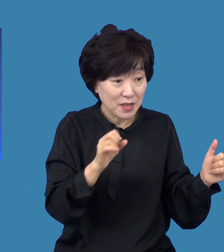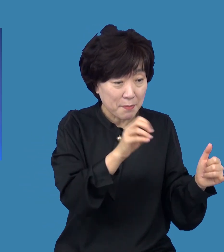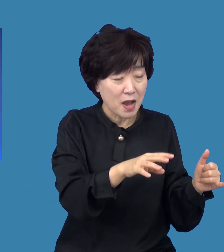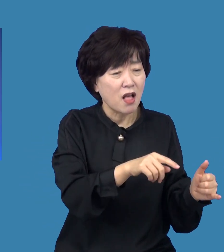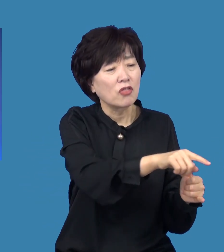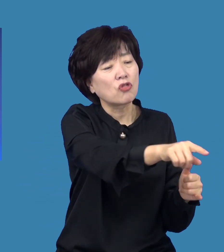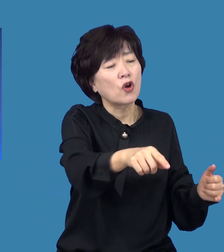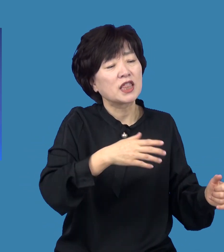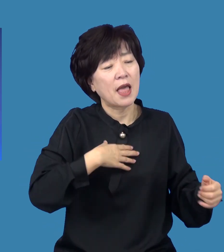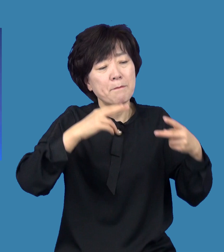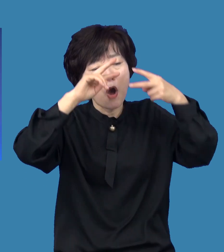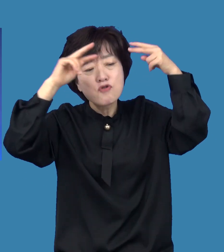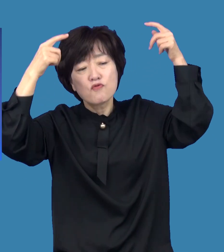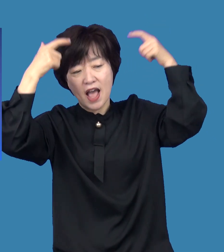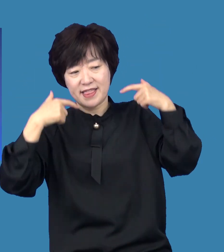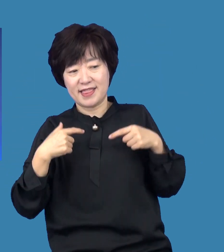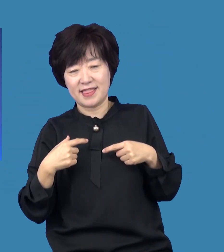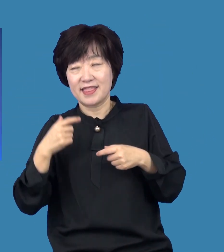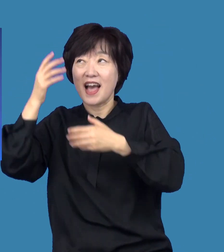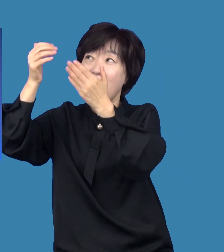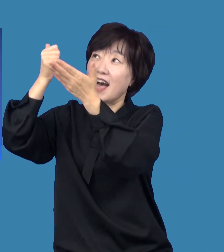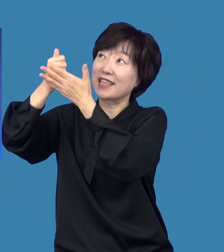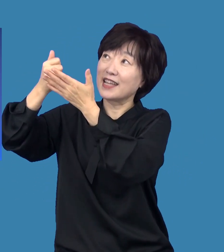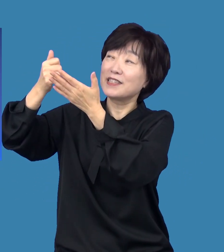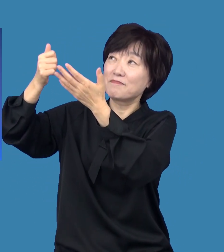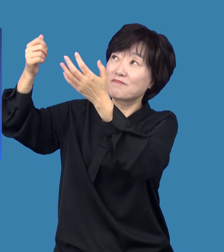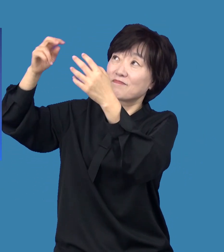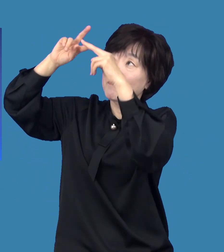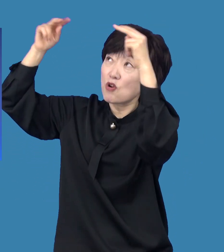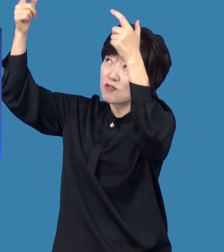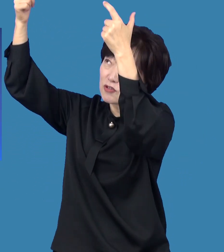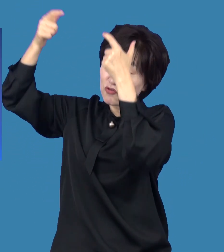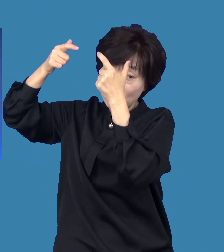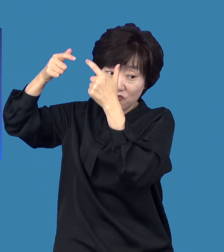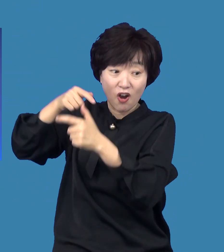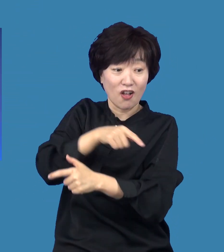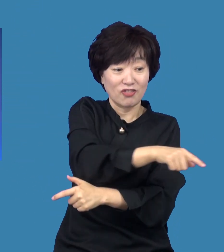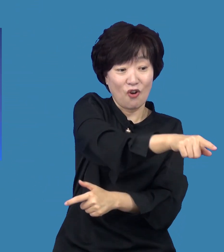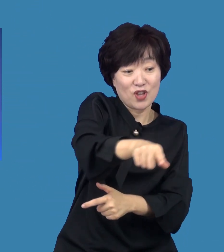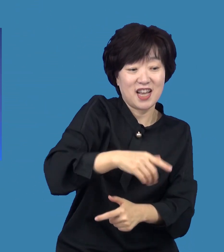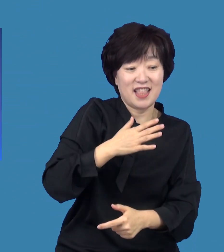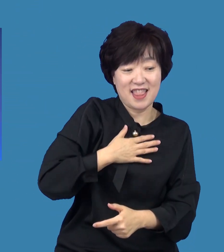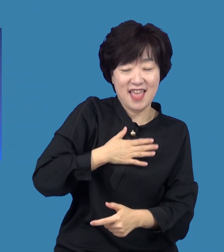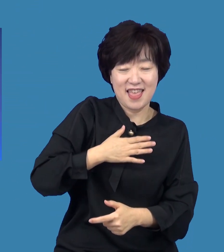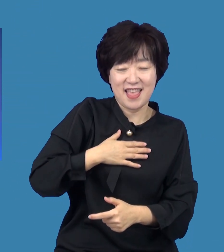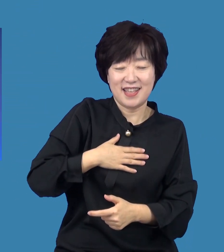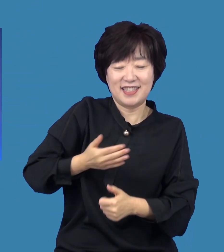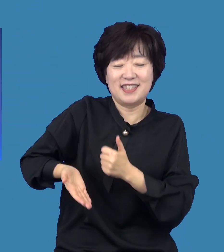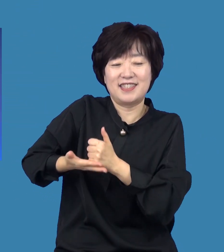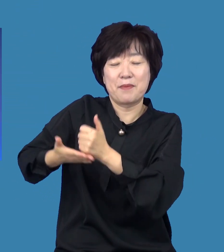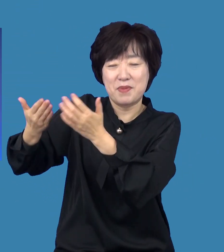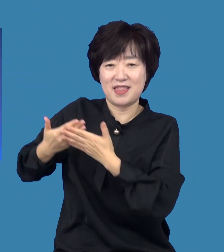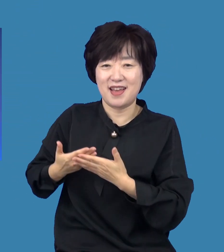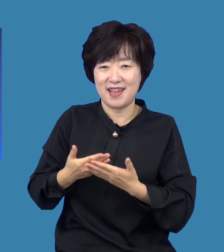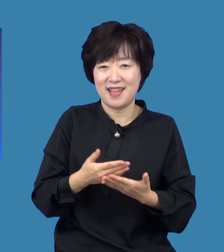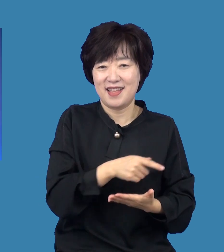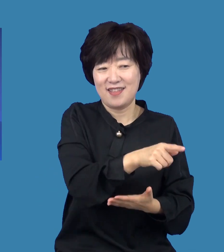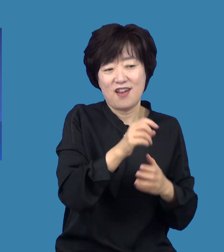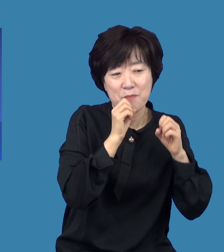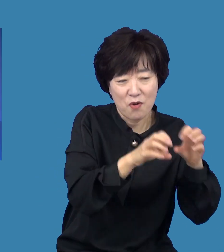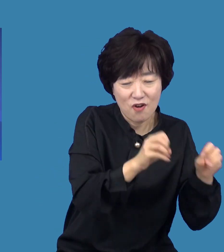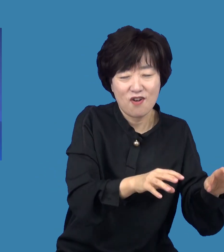그랬어요. 너희가 하나님 앞에서 내가 받을 상급이라는 거야. 너희로 말미암아 내가 하나님한테 칭찬받을 거라는 거야.